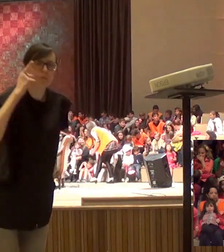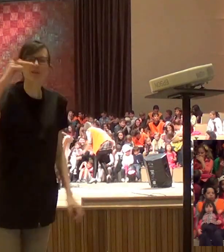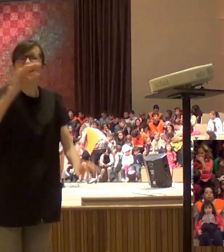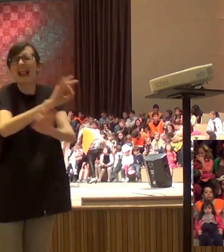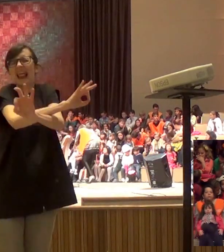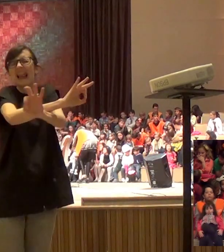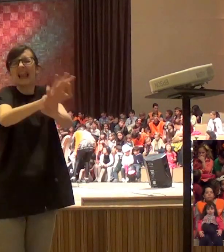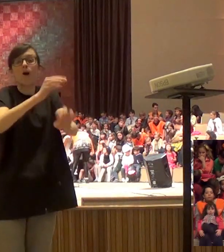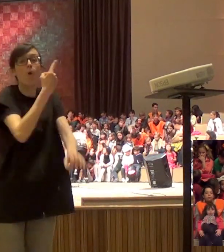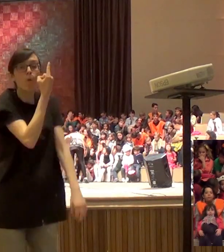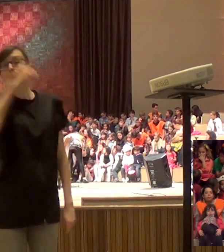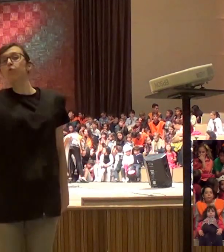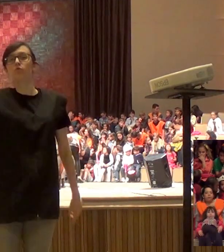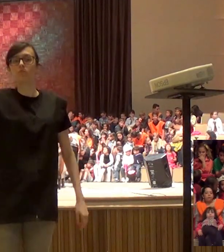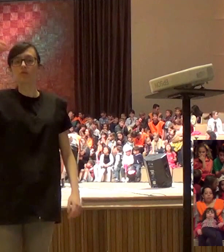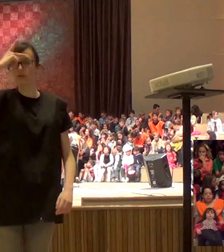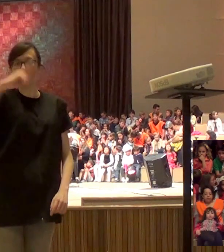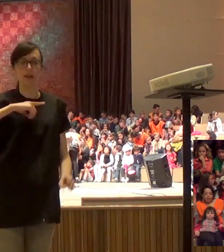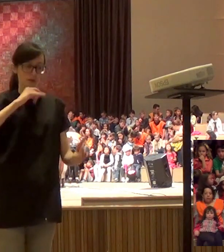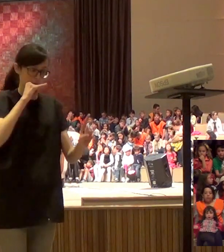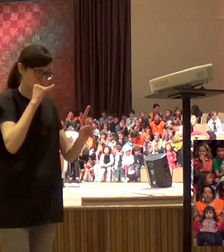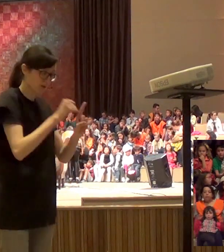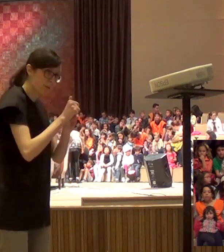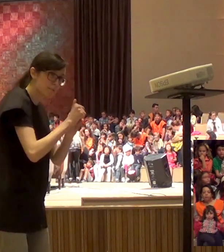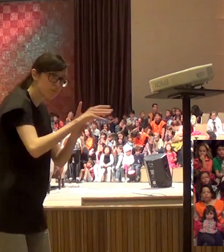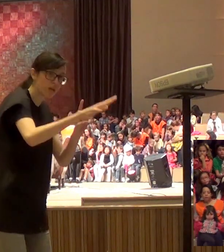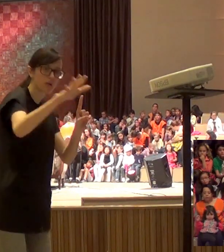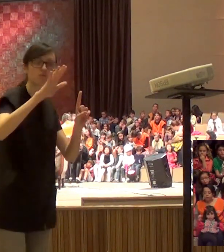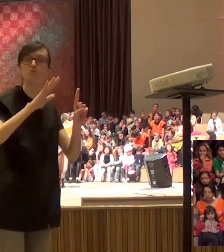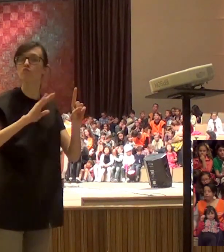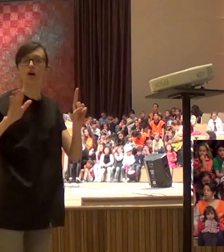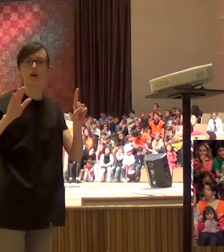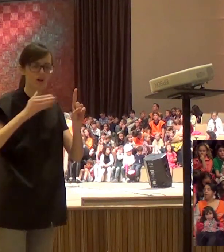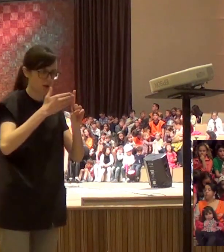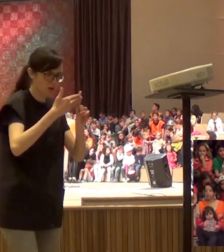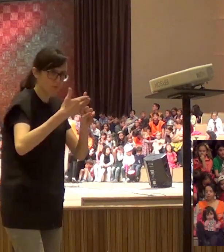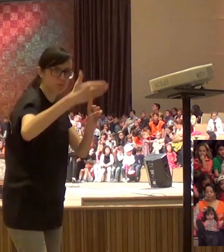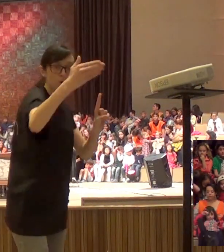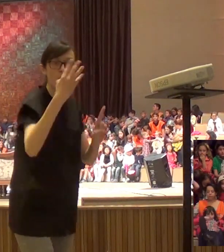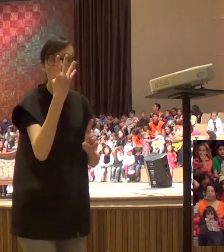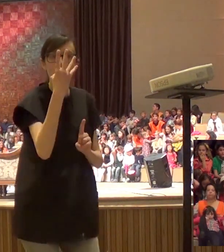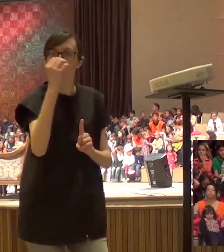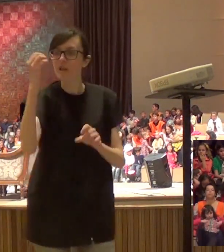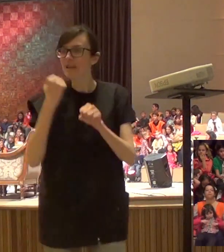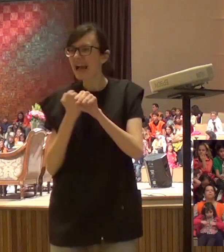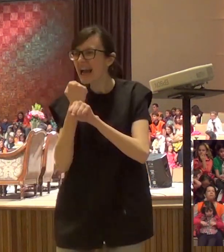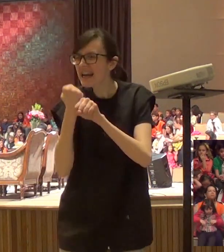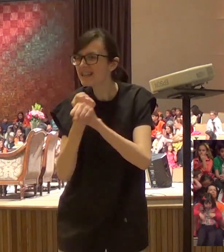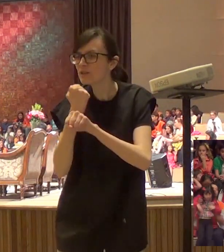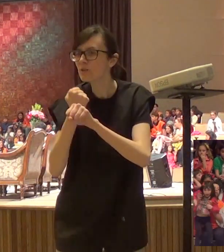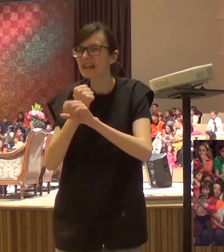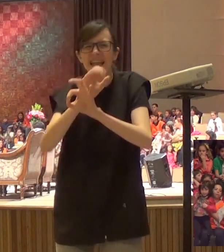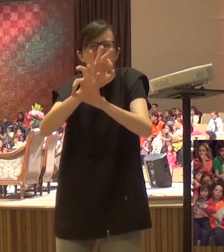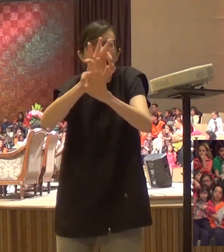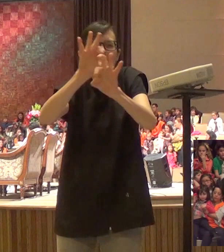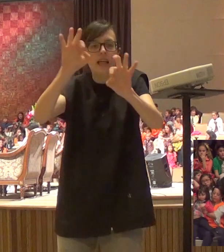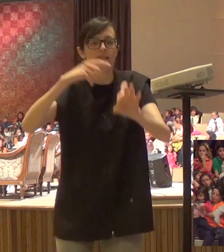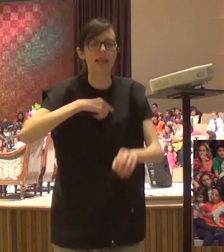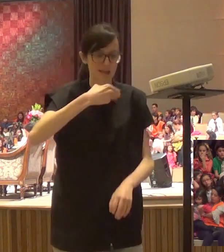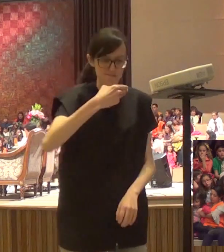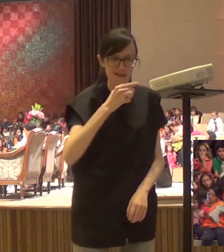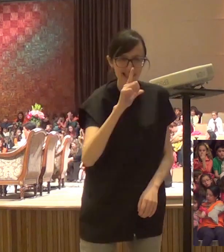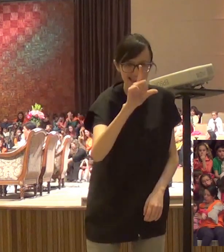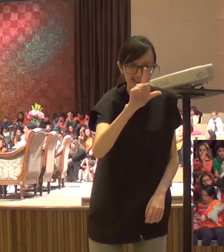houve nenhuma palavra profética inspirada que viesse a estar nas Escrituras Sagradas. Durante 400 anos,